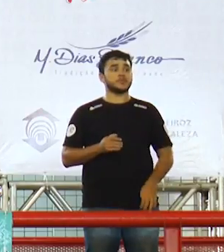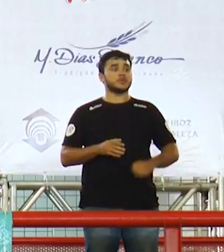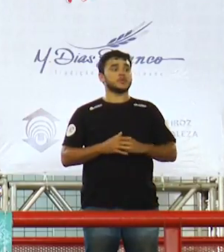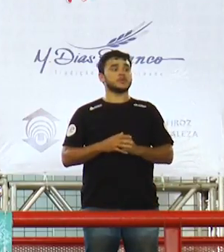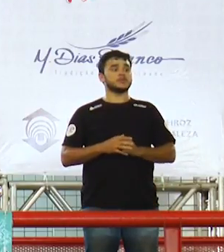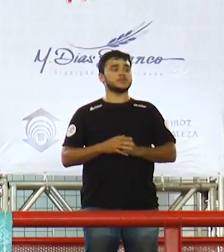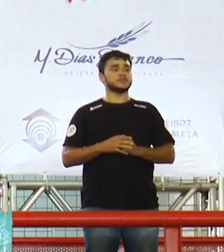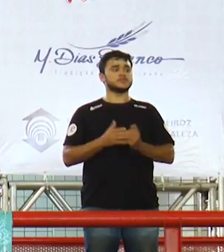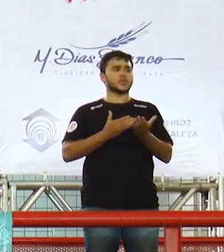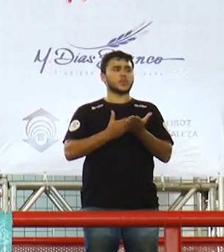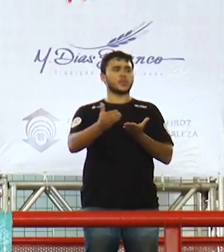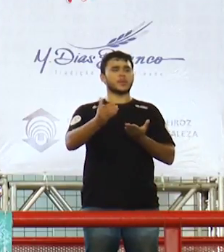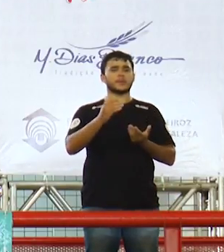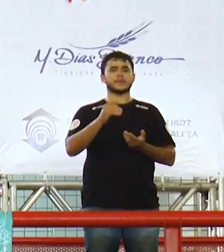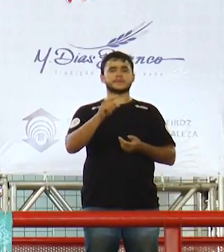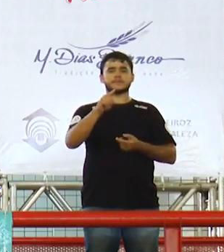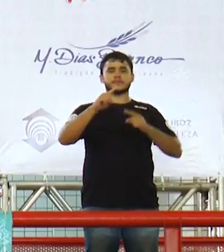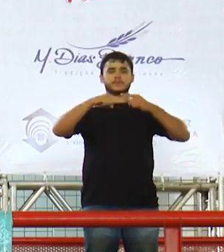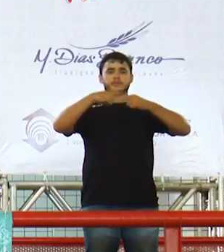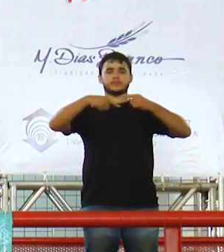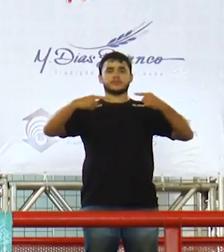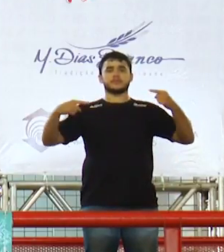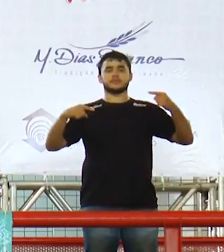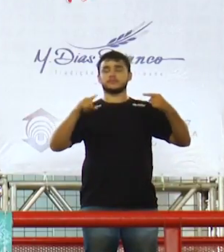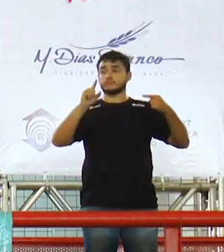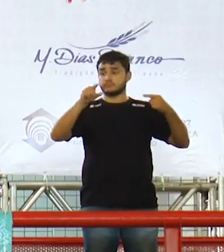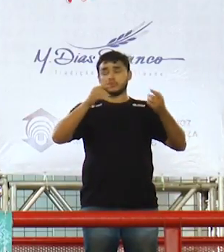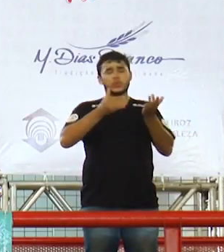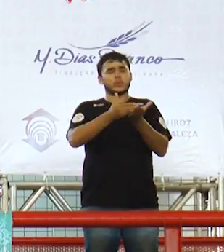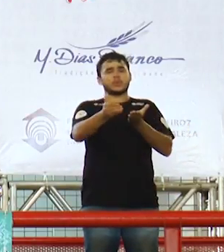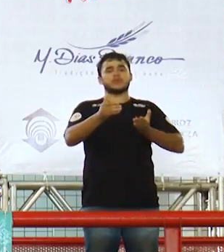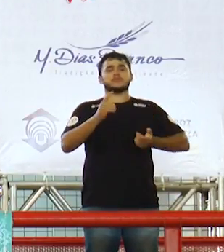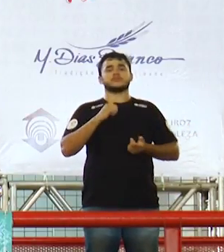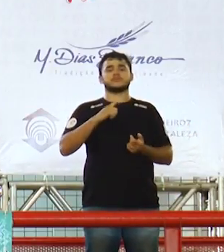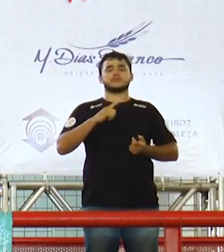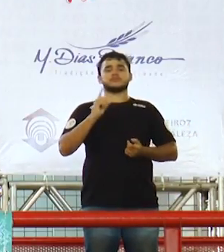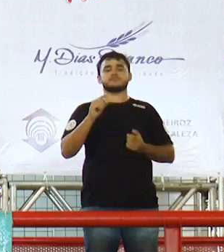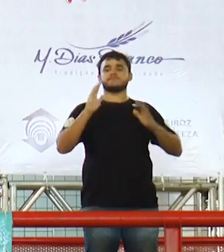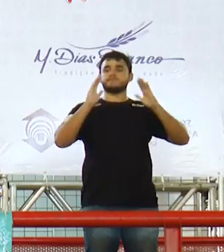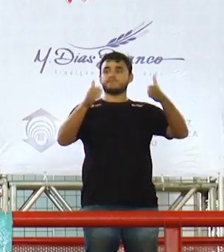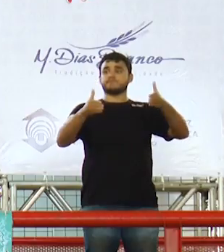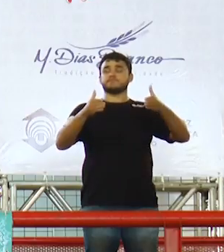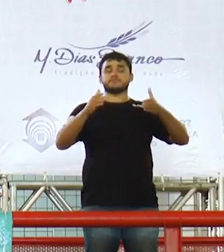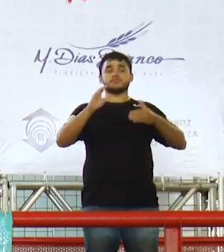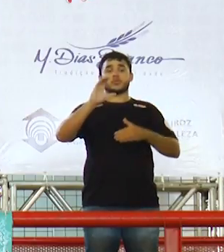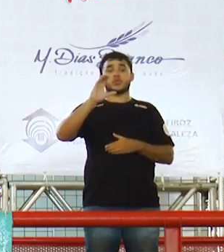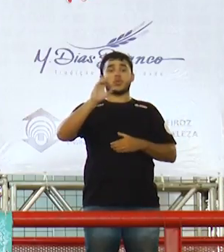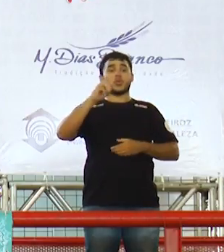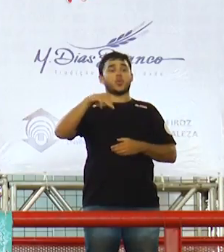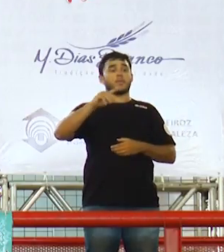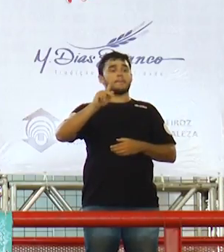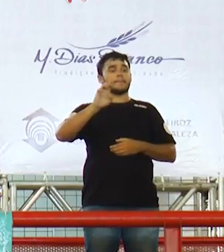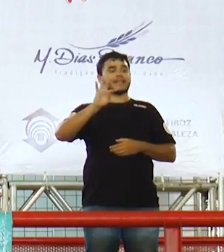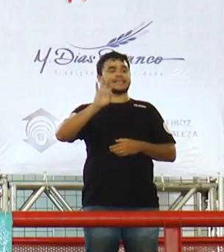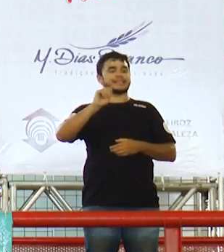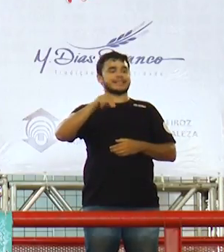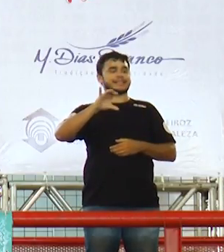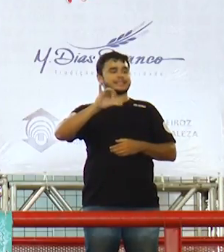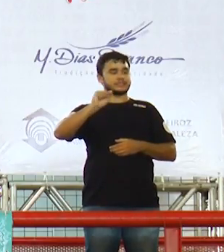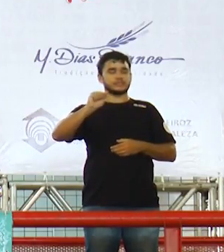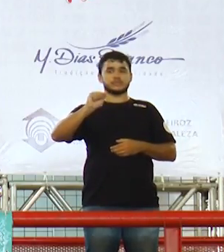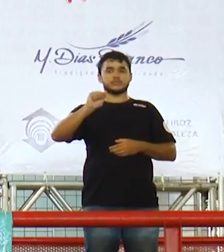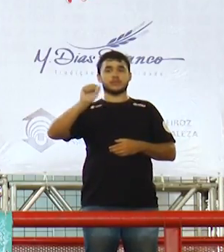sua apostila, na página 11, você tem competência da área 8, vem